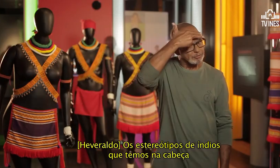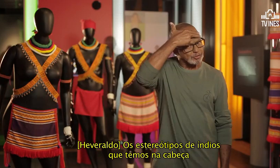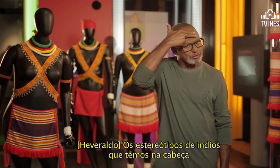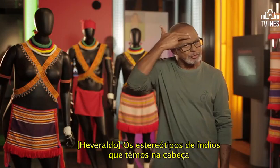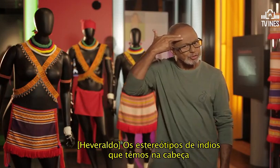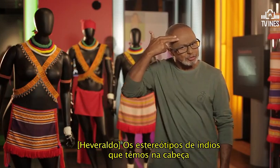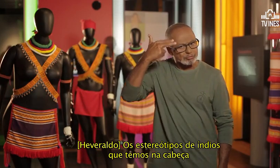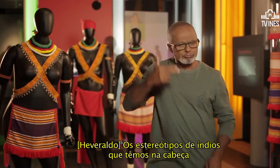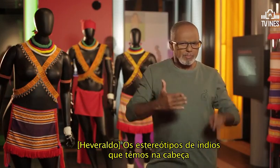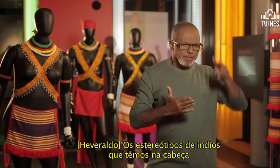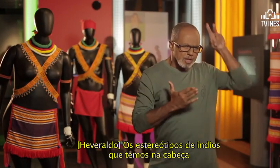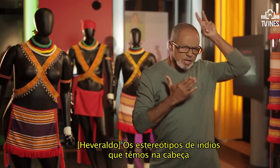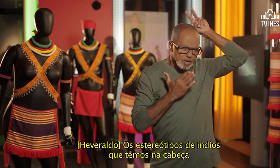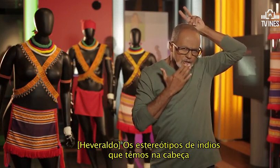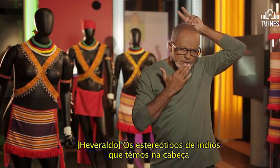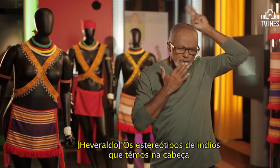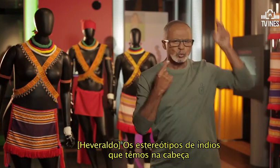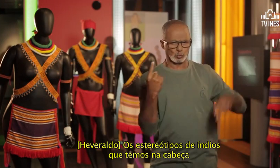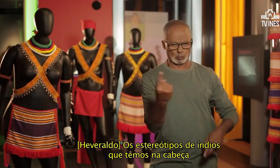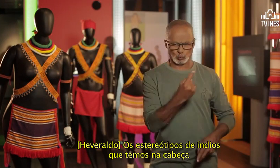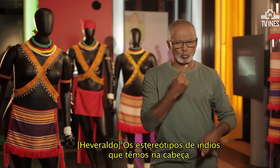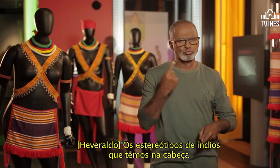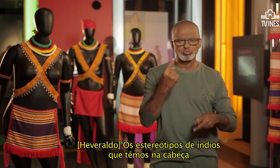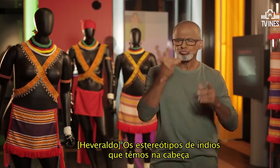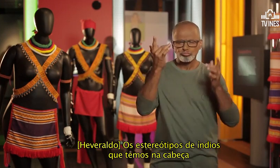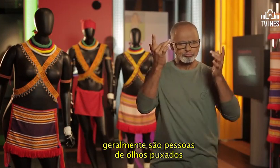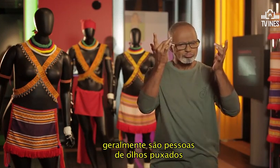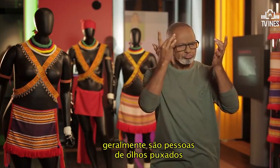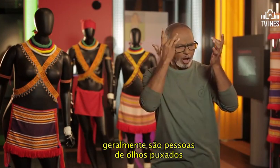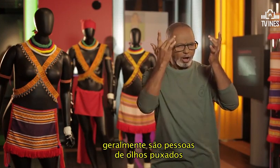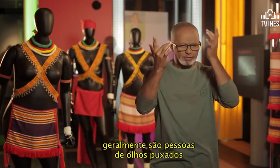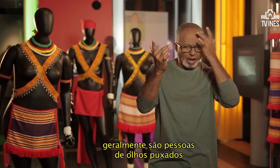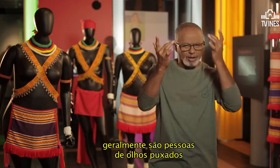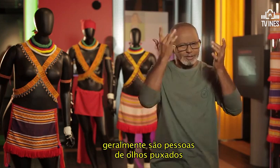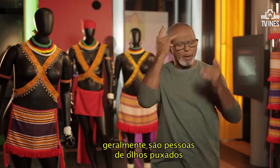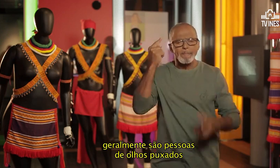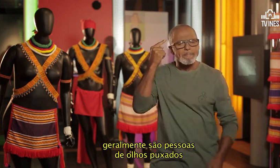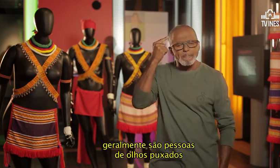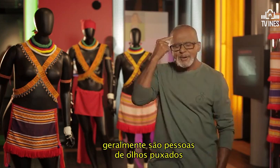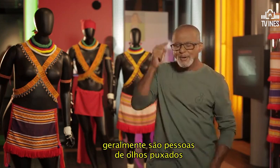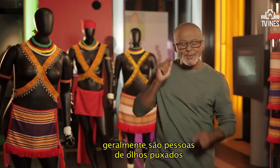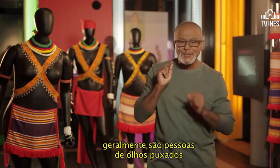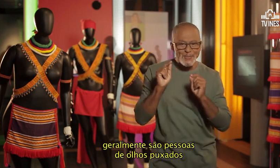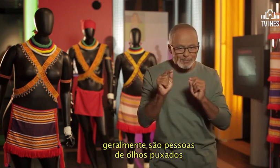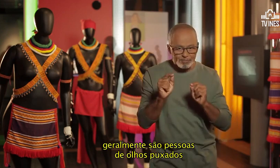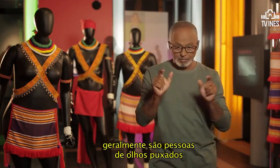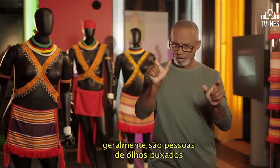Os estereótipos de índios que temos na cabeça geralmente são pessoas de olhos puxados,